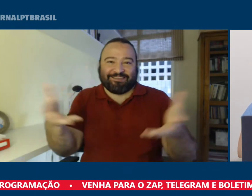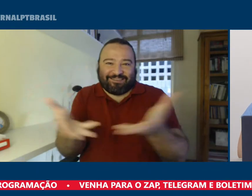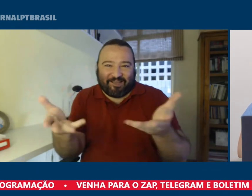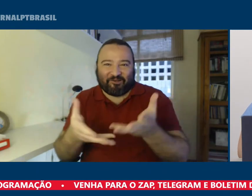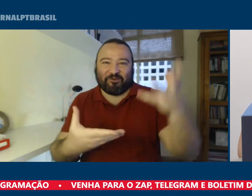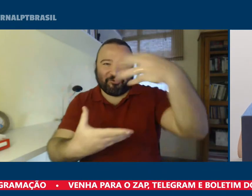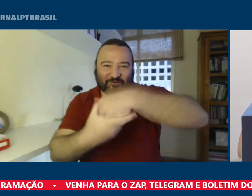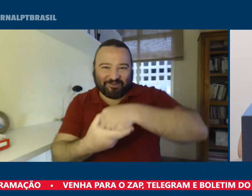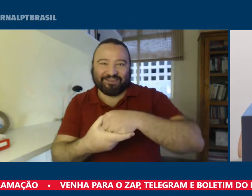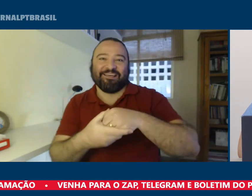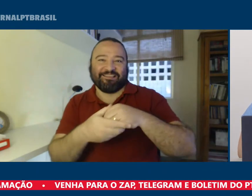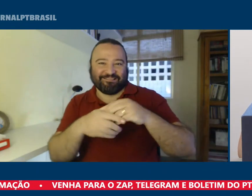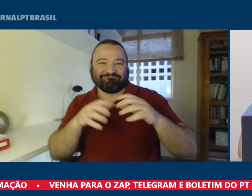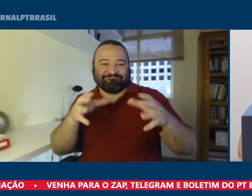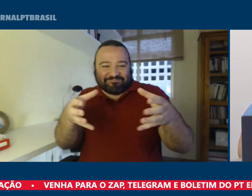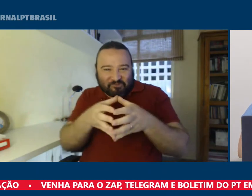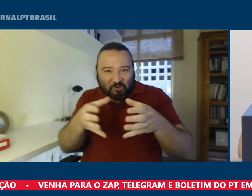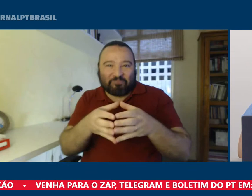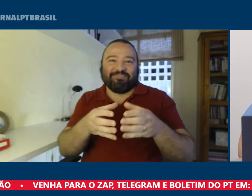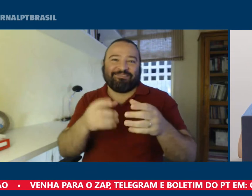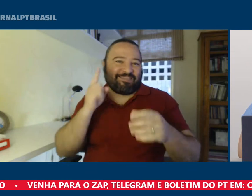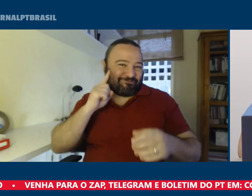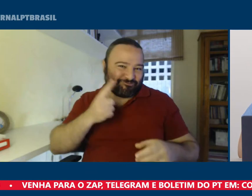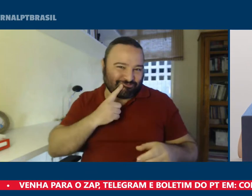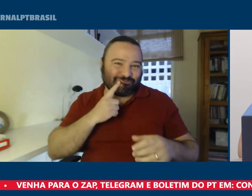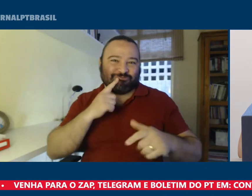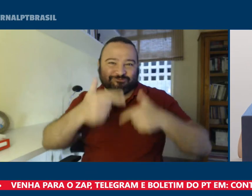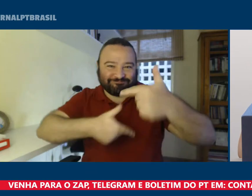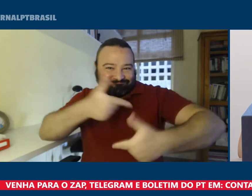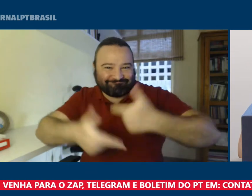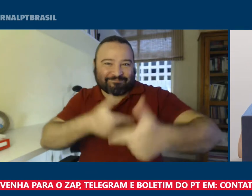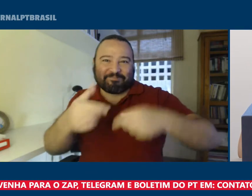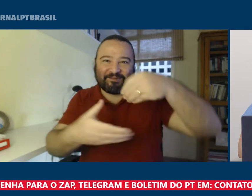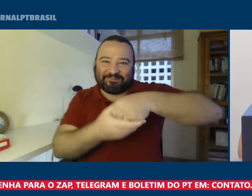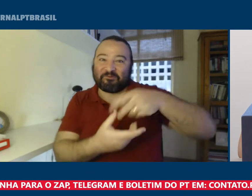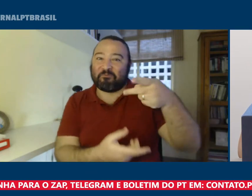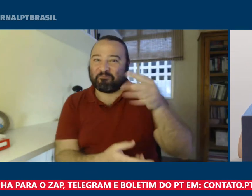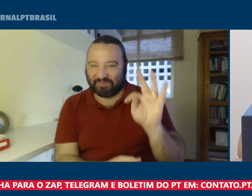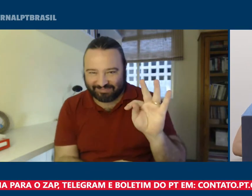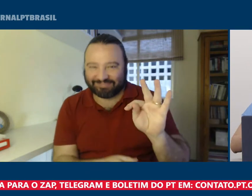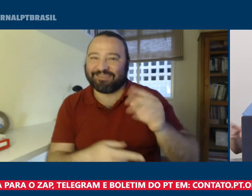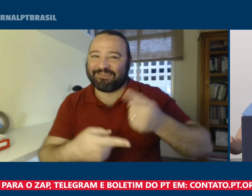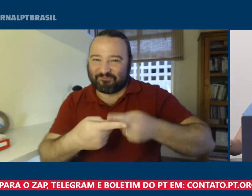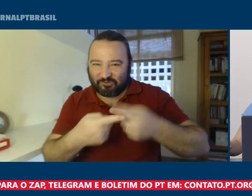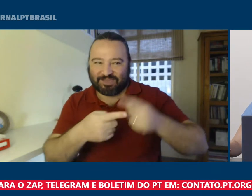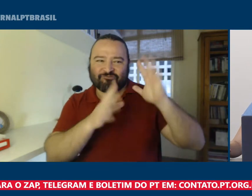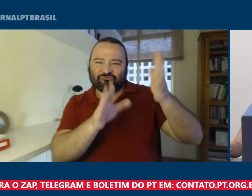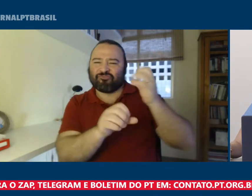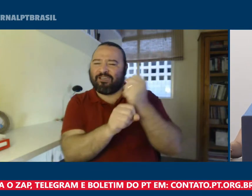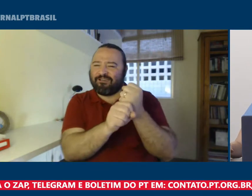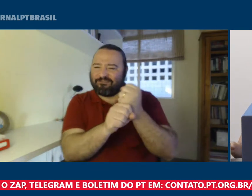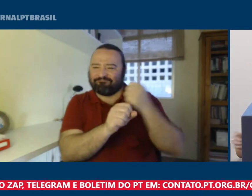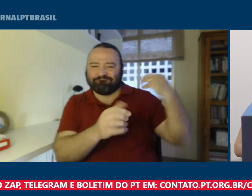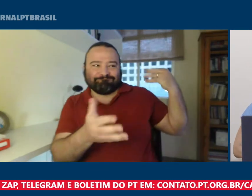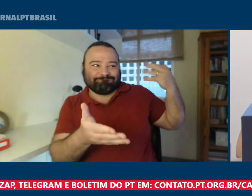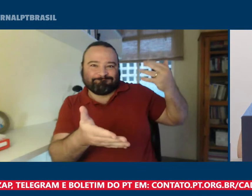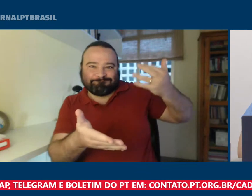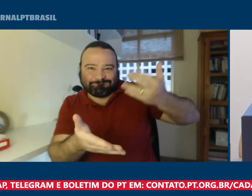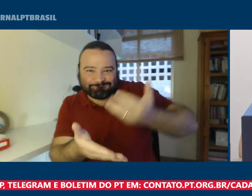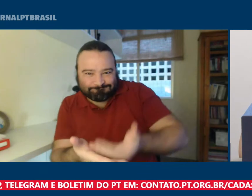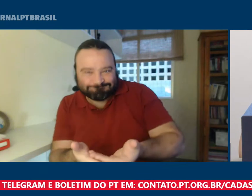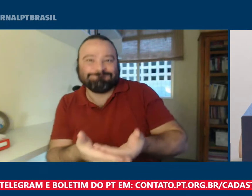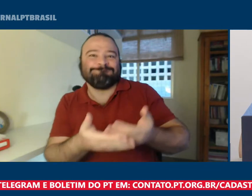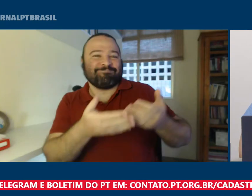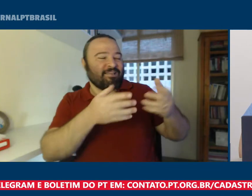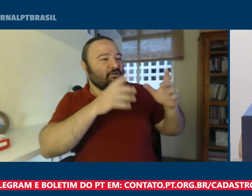É um momento de luta, né, de inovação. Hoje estamos participando, né, dentro do nosso Comitê Popular de Surdos,